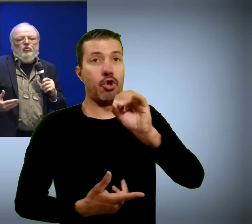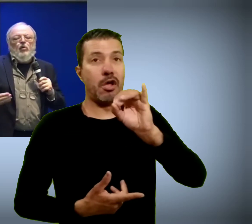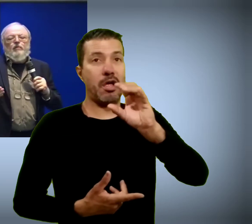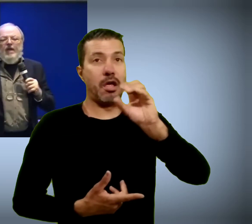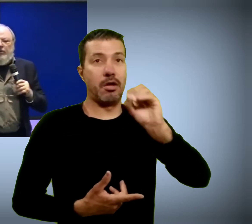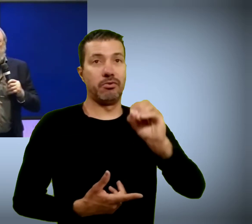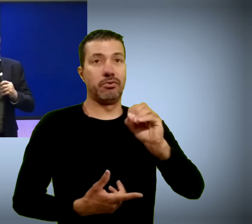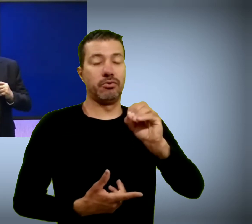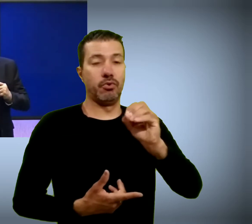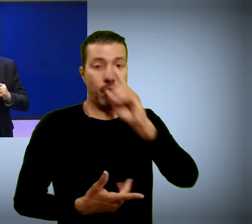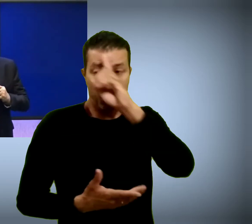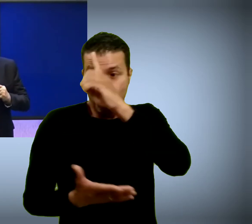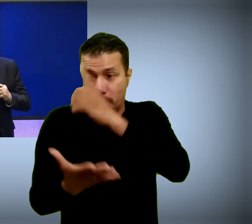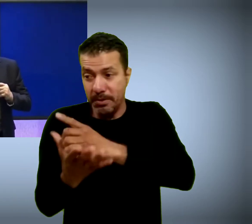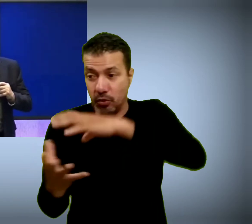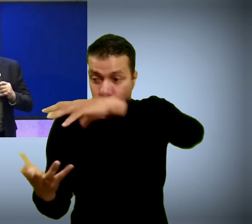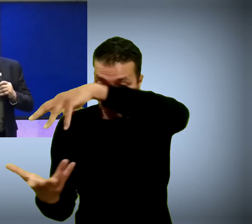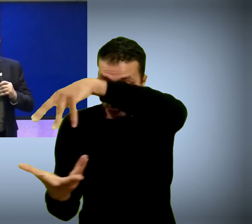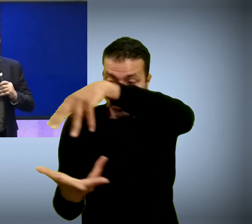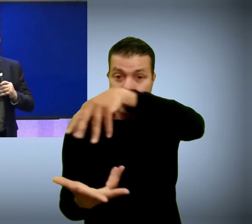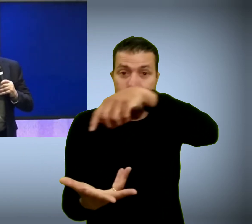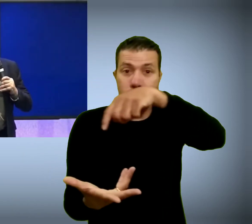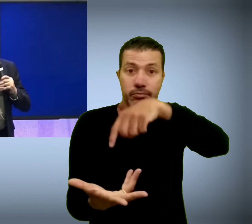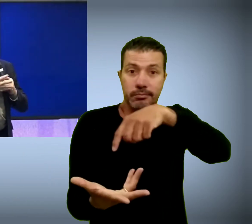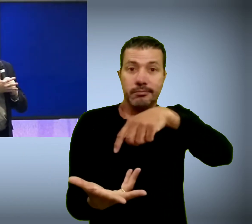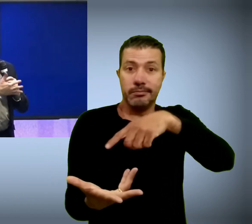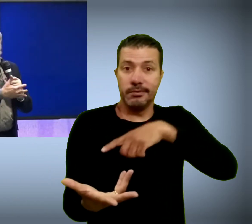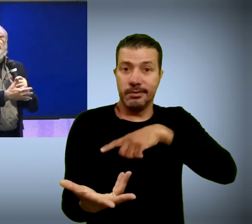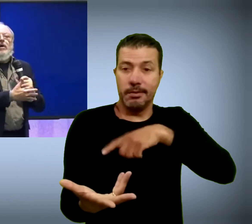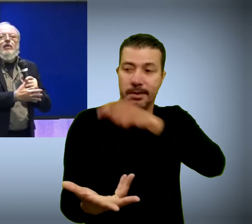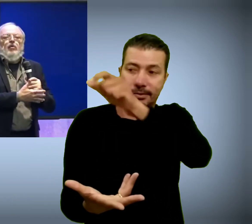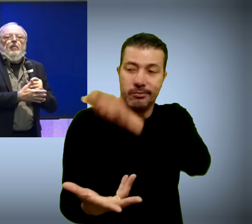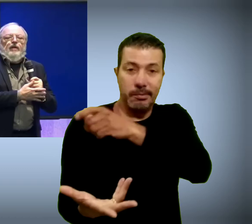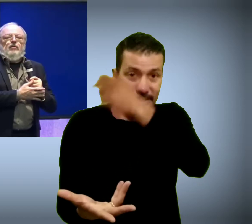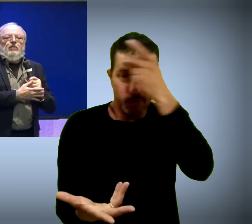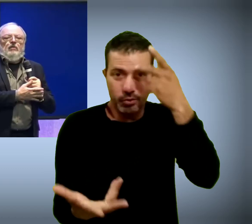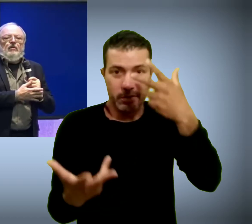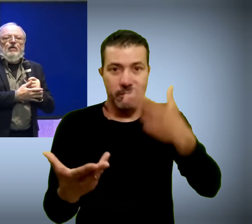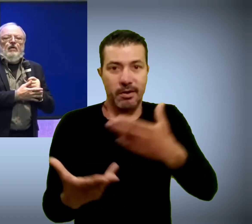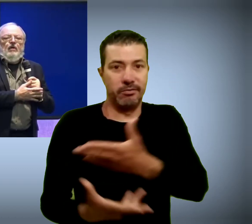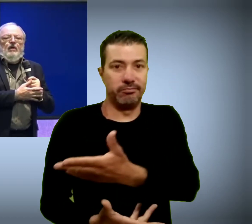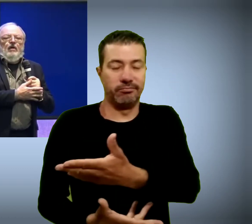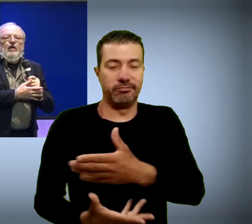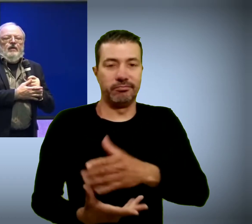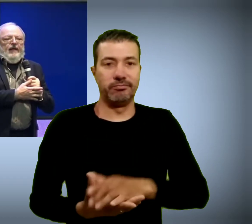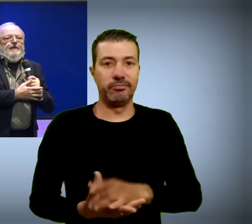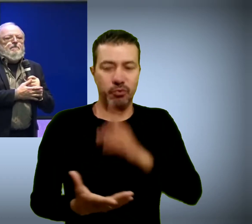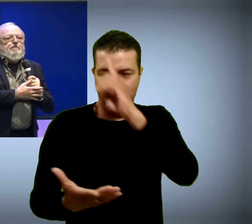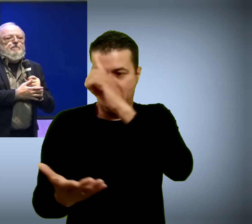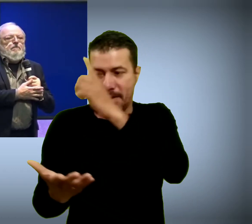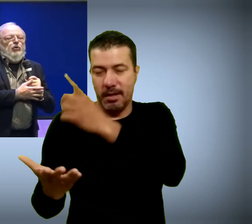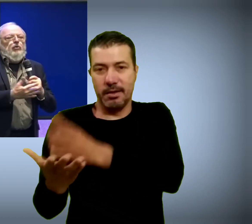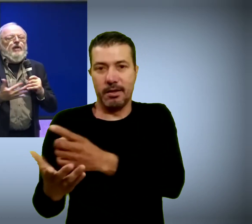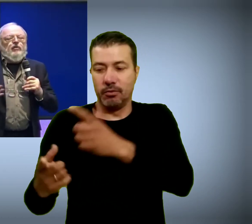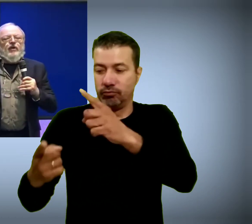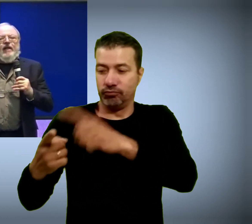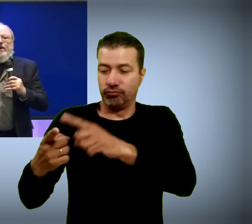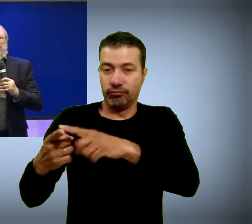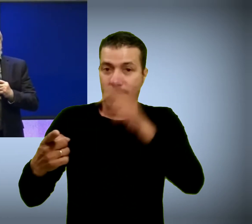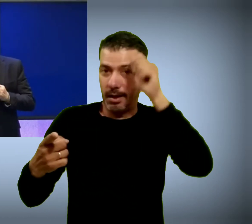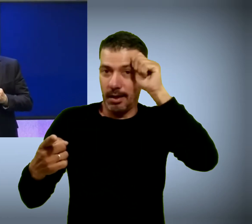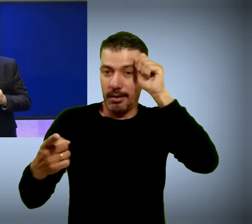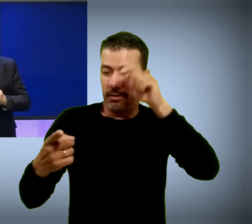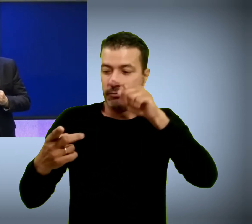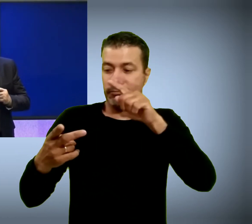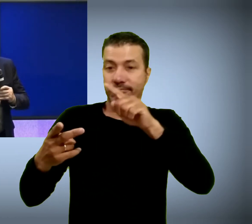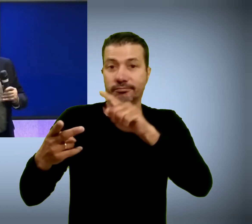Então, o domínio deste mundo tem mais uma pessoa agora no comando. Tá? O domínio que foi dado